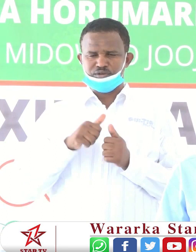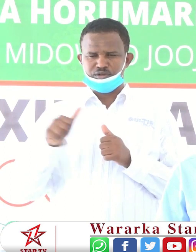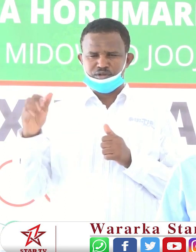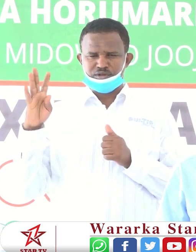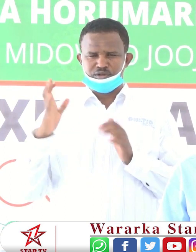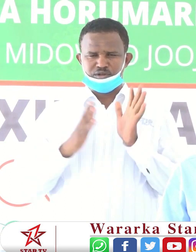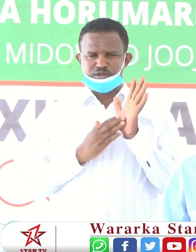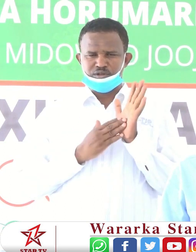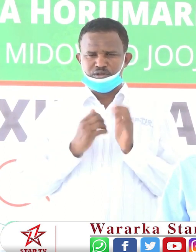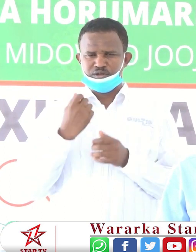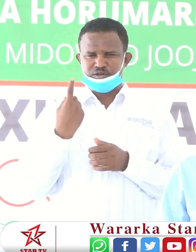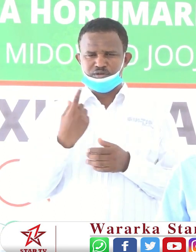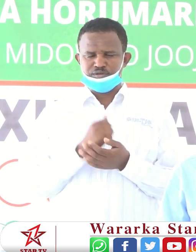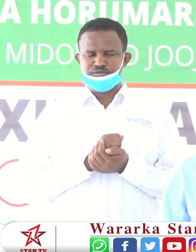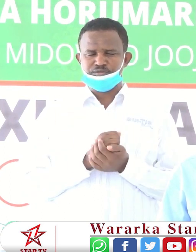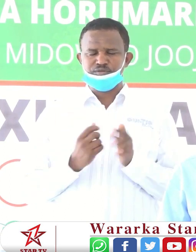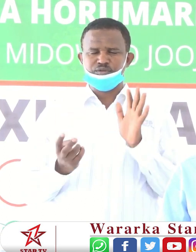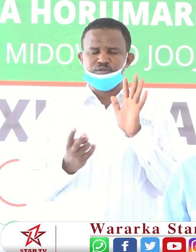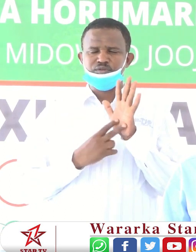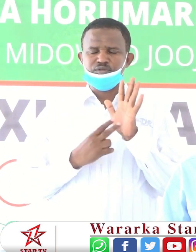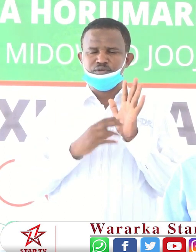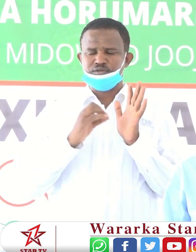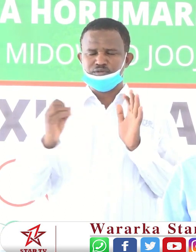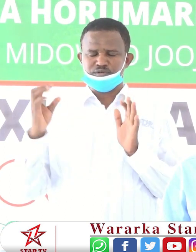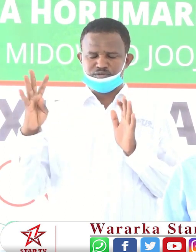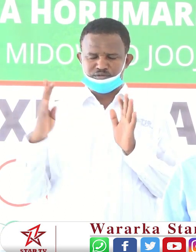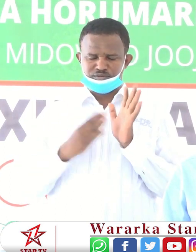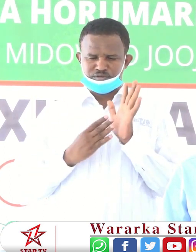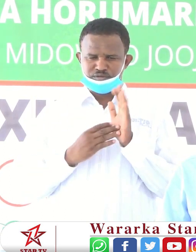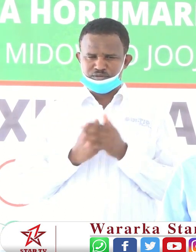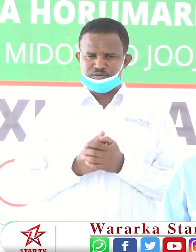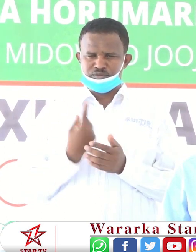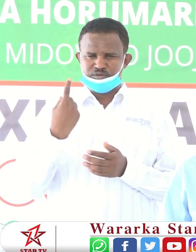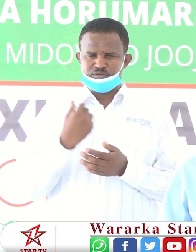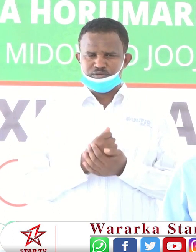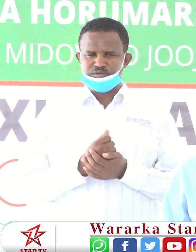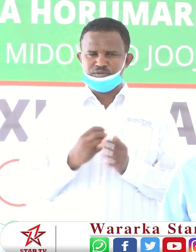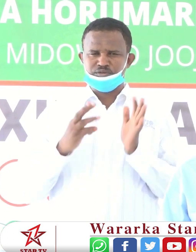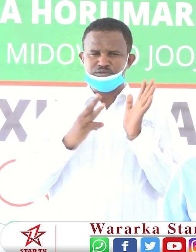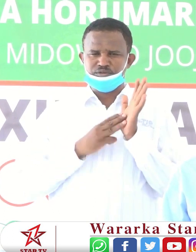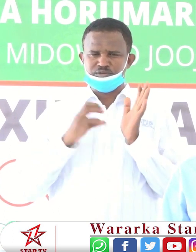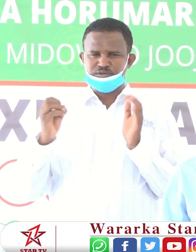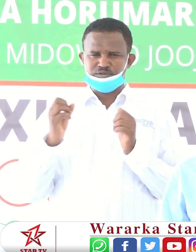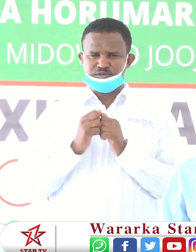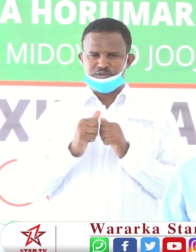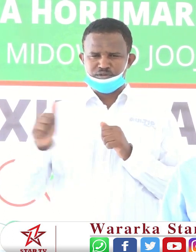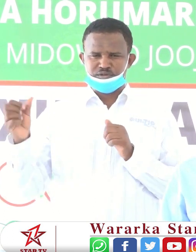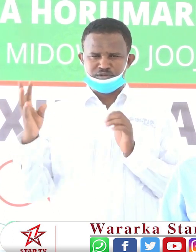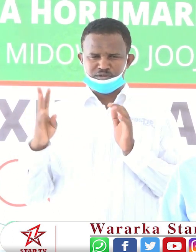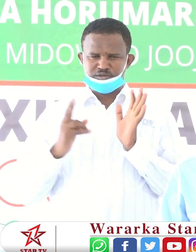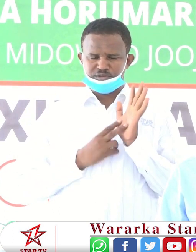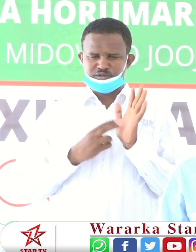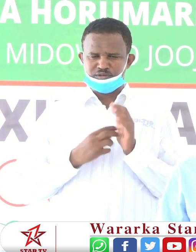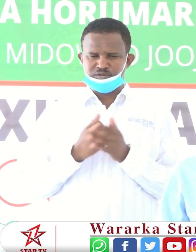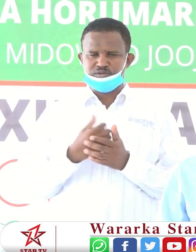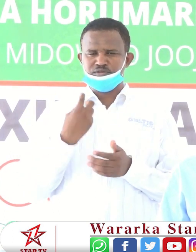59na waa hal qof todobaatan sagaaliyo todobaatan waa hal qof 88 waa hal qof isugayn waa